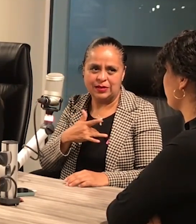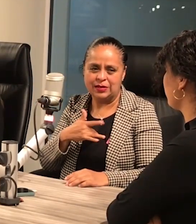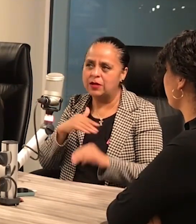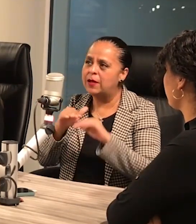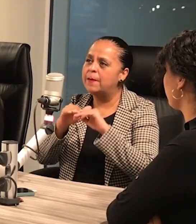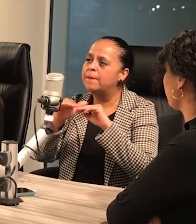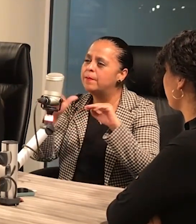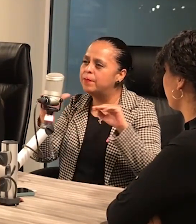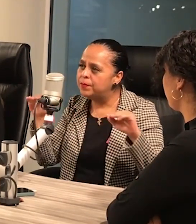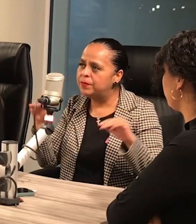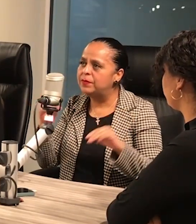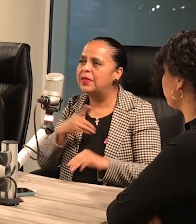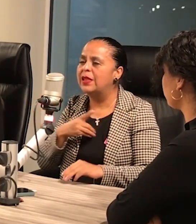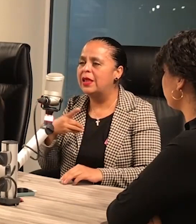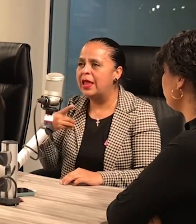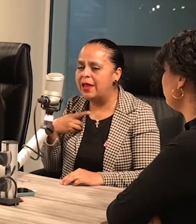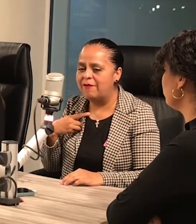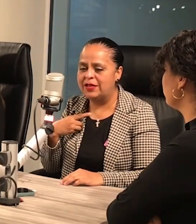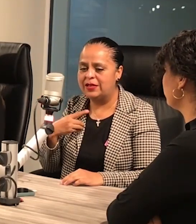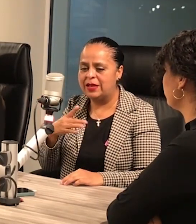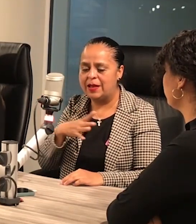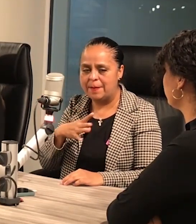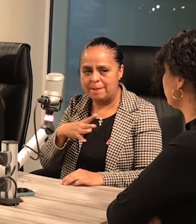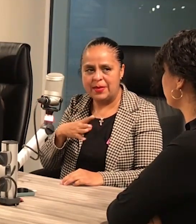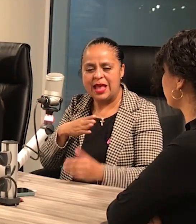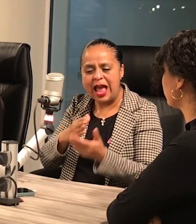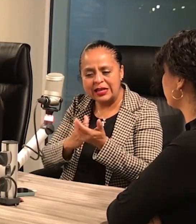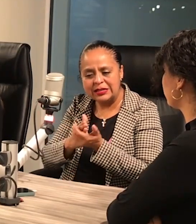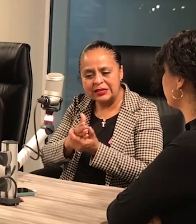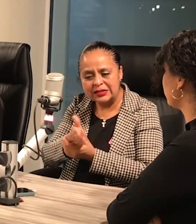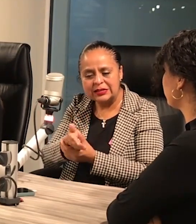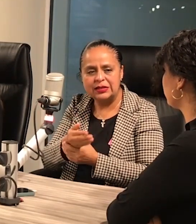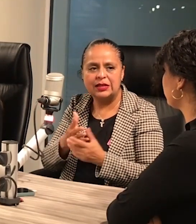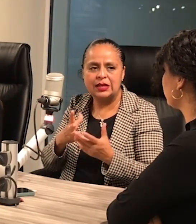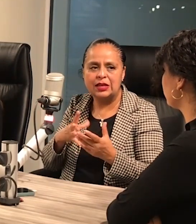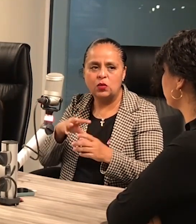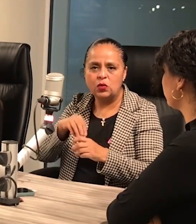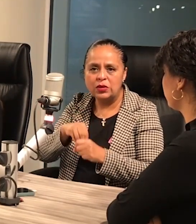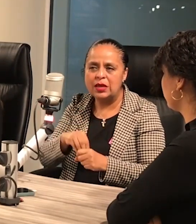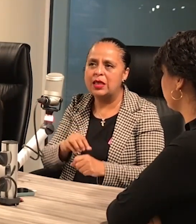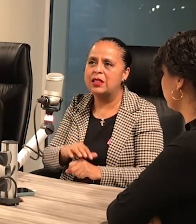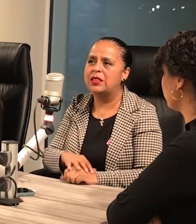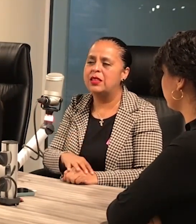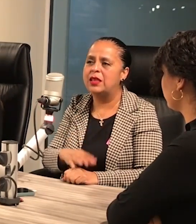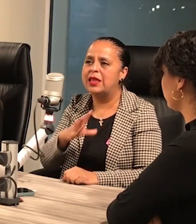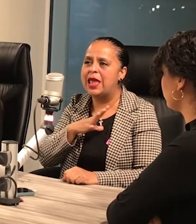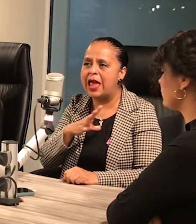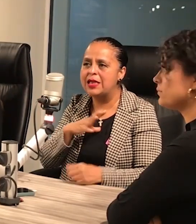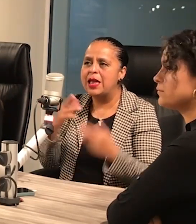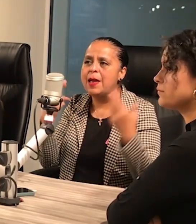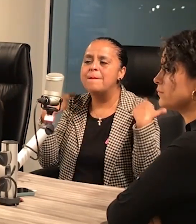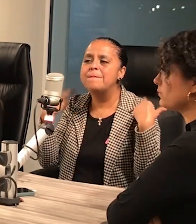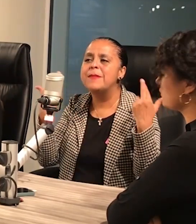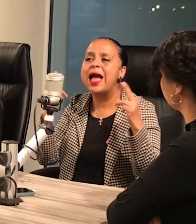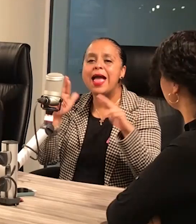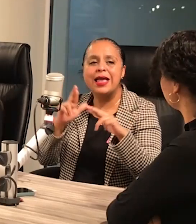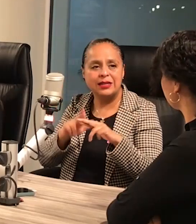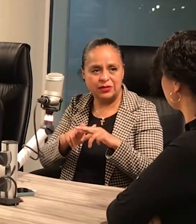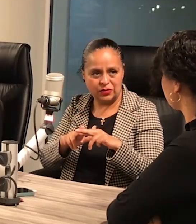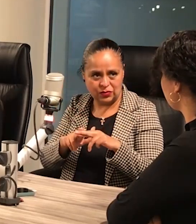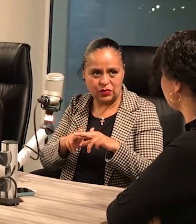que existan accesibilidad incluyente, que haya profesores